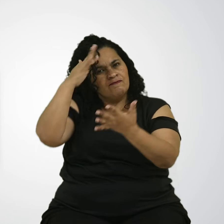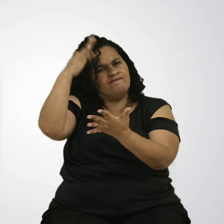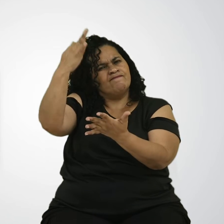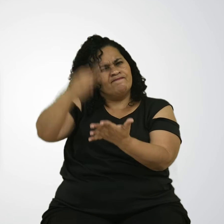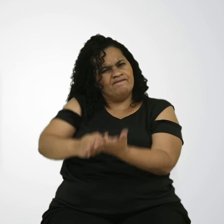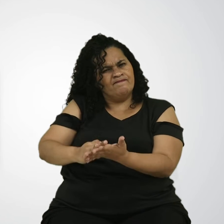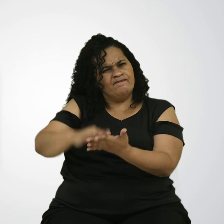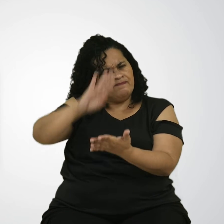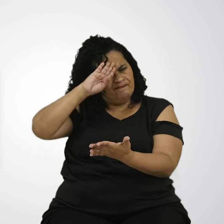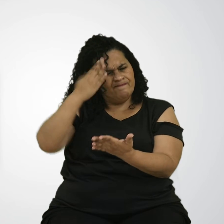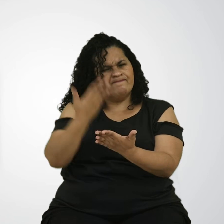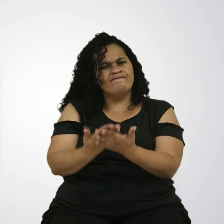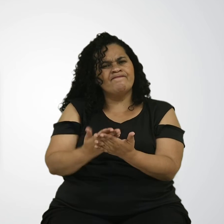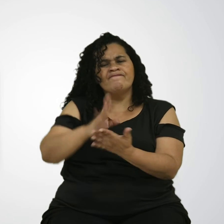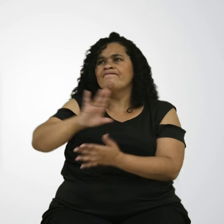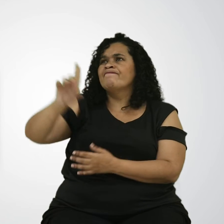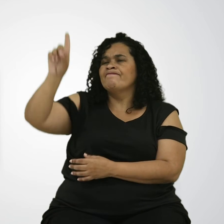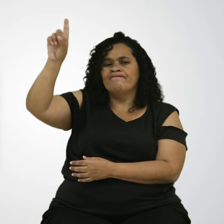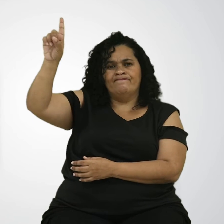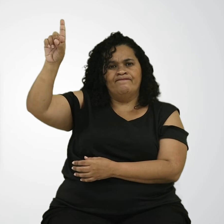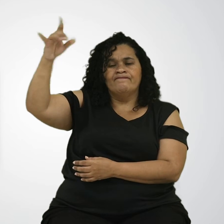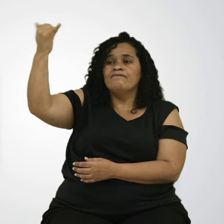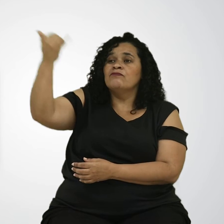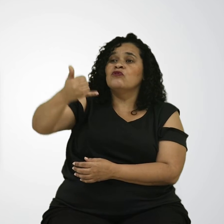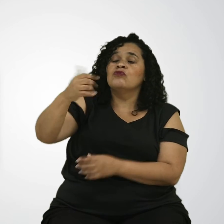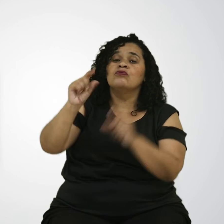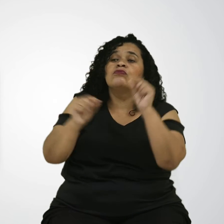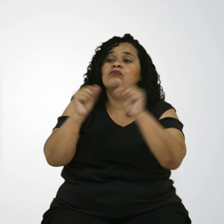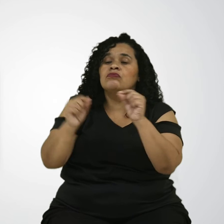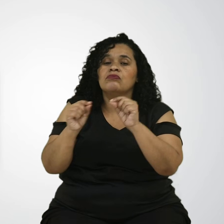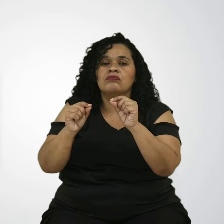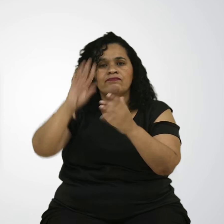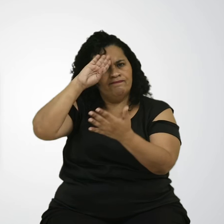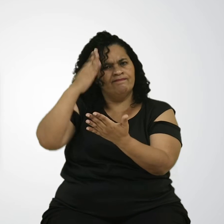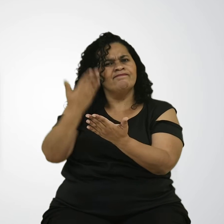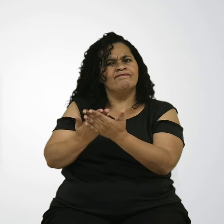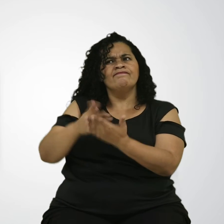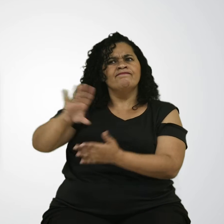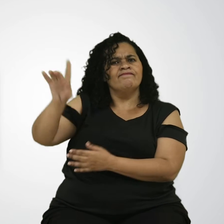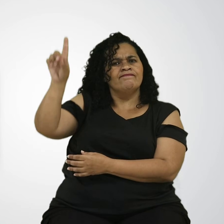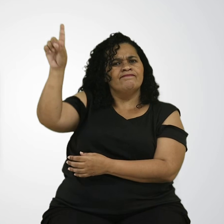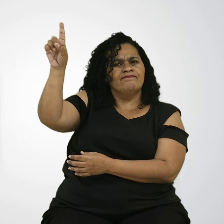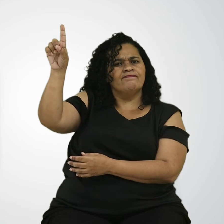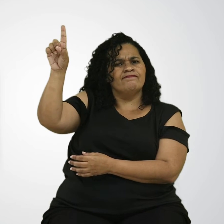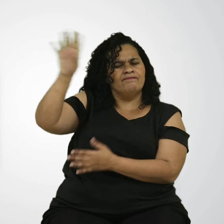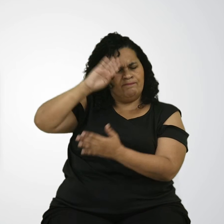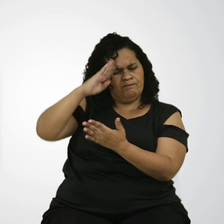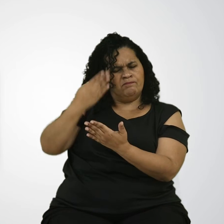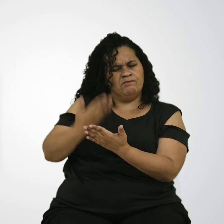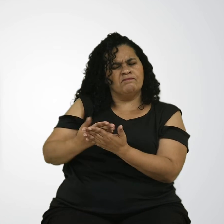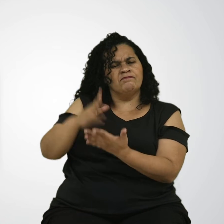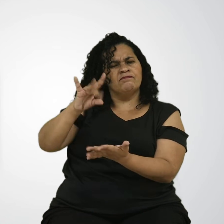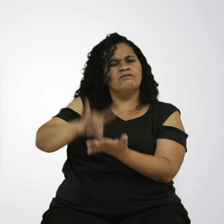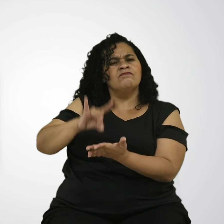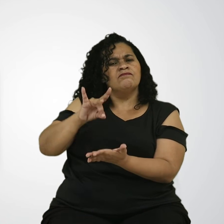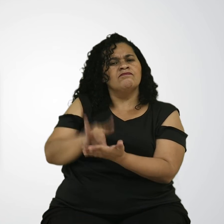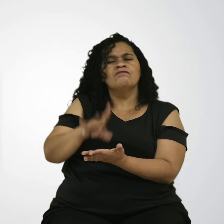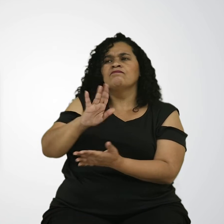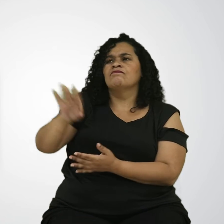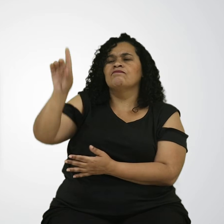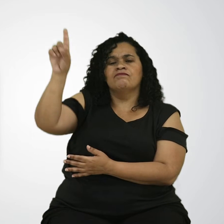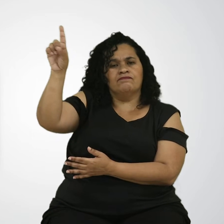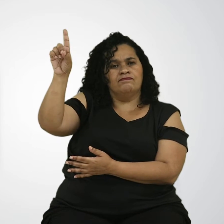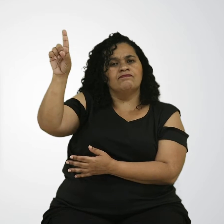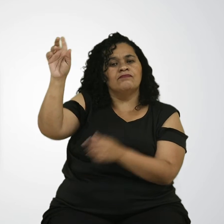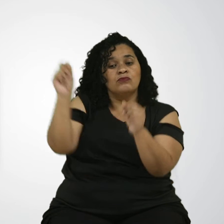boca de Deus. O que foi que Deus disse? Deus disse isso. Então eu confio que naquilo que Deus disse, aquilo é verdade e eu farei segundo